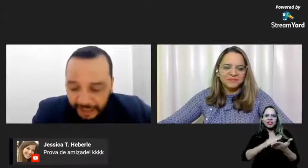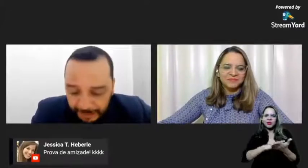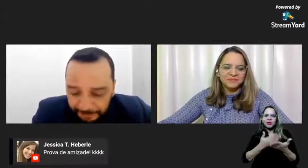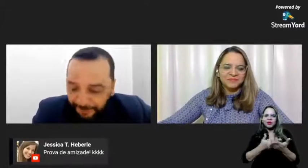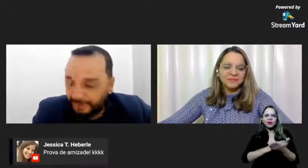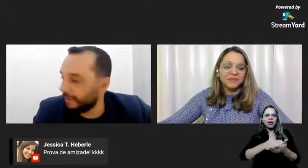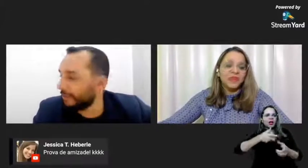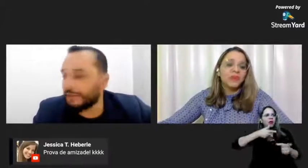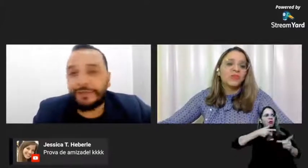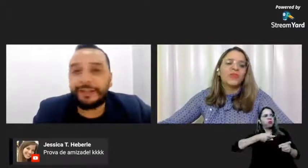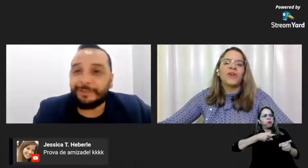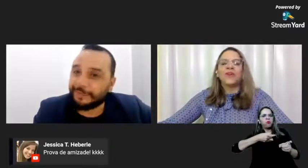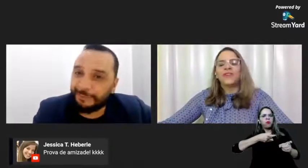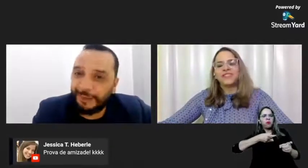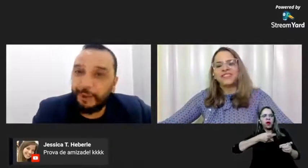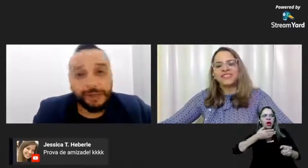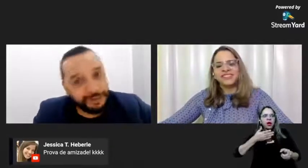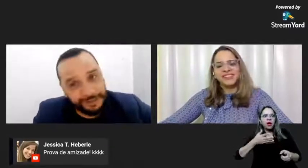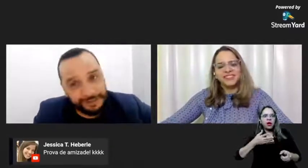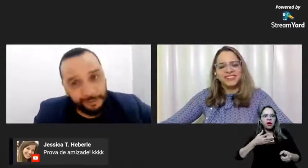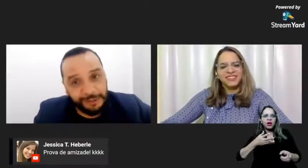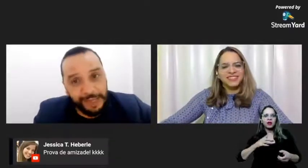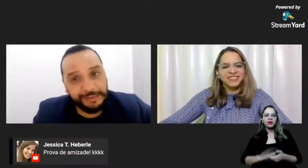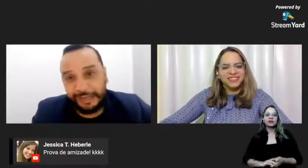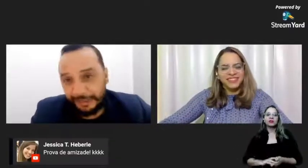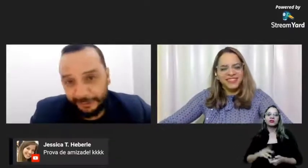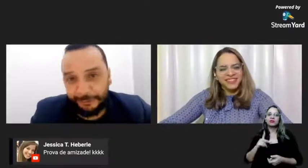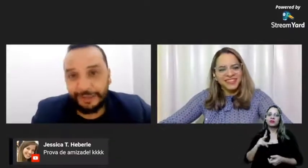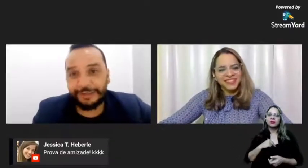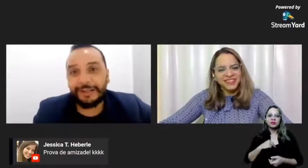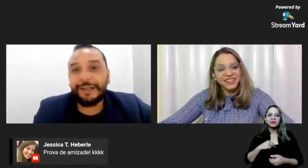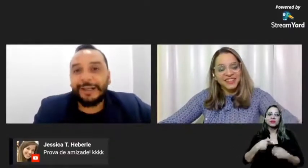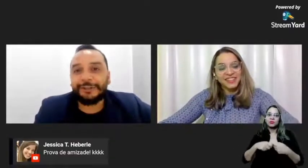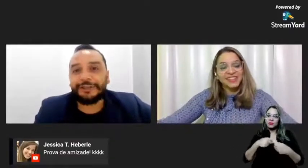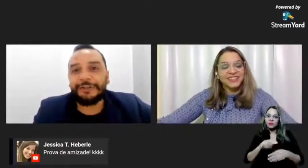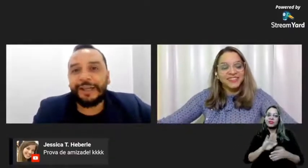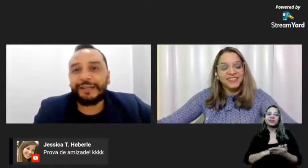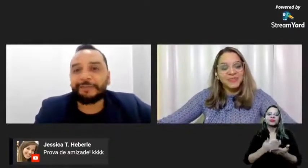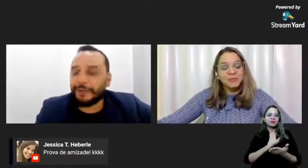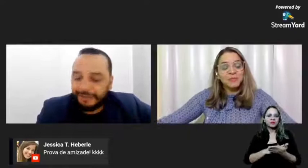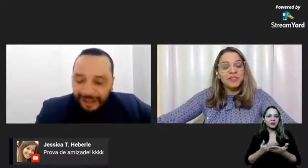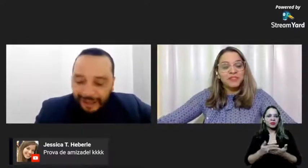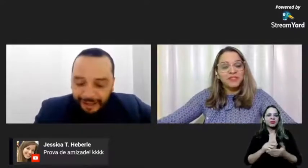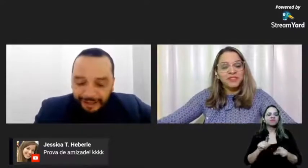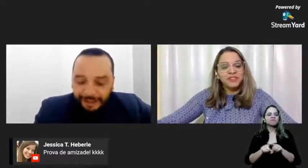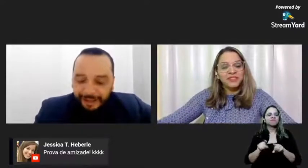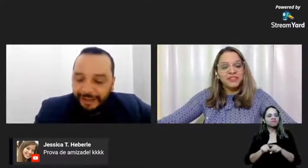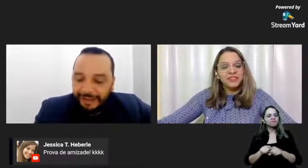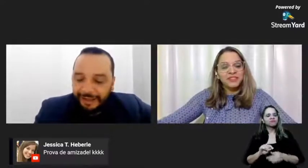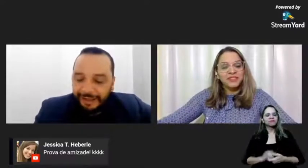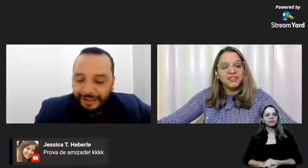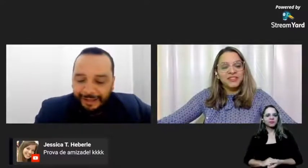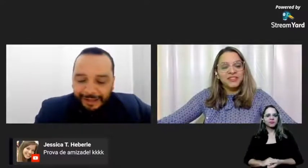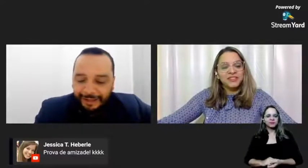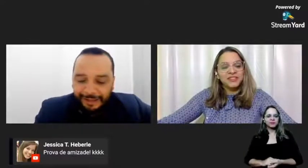assaltado já, e eu tive que interpretar para ele, ó, a gente está sendo assaltado, entrega as coisas. Eu já tive que interpretar